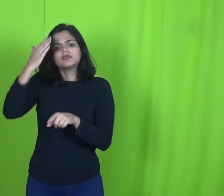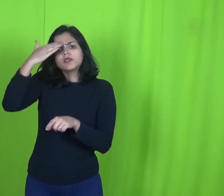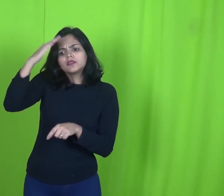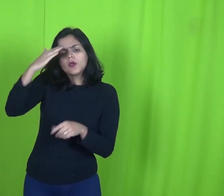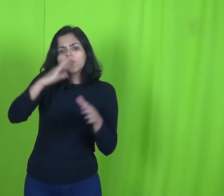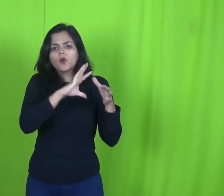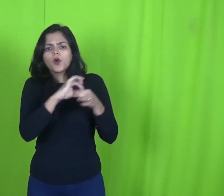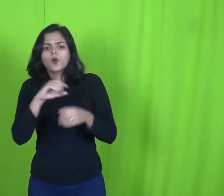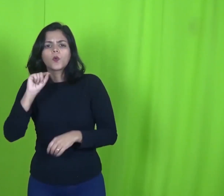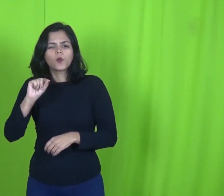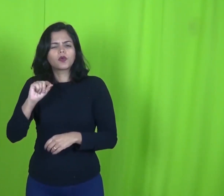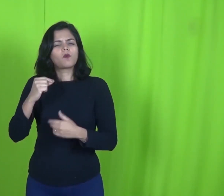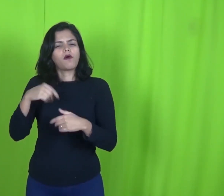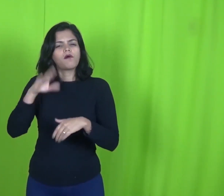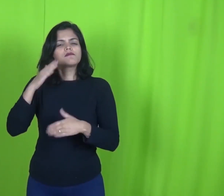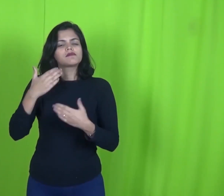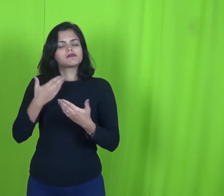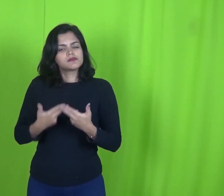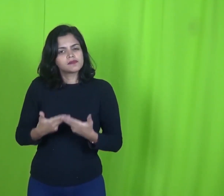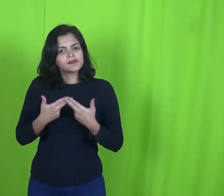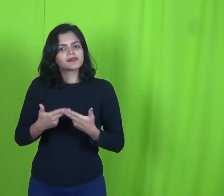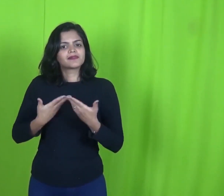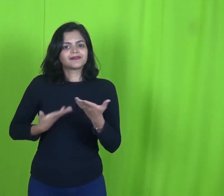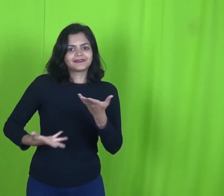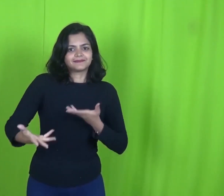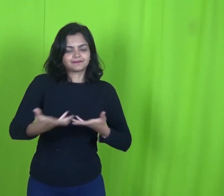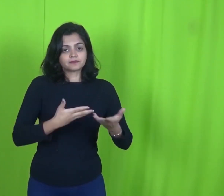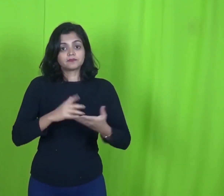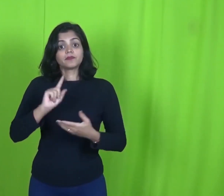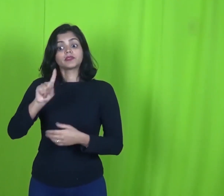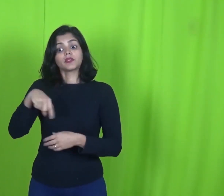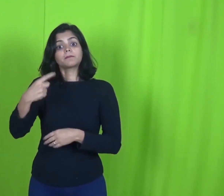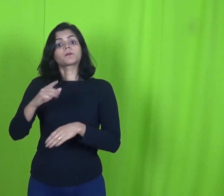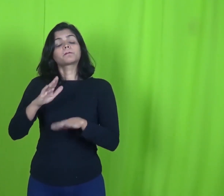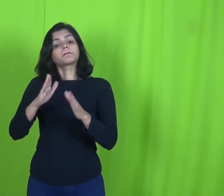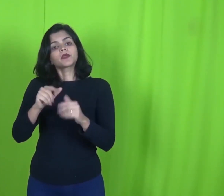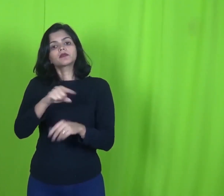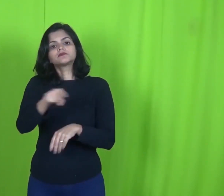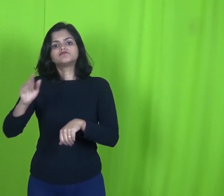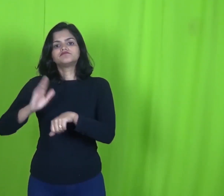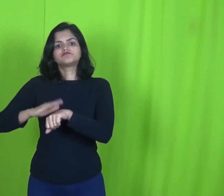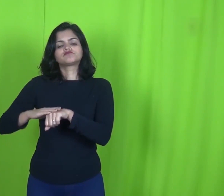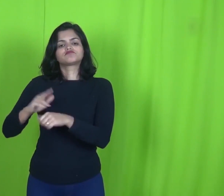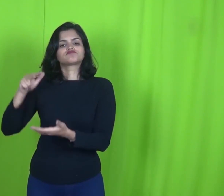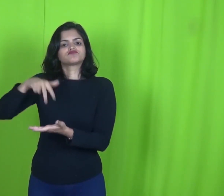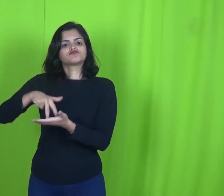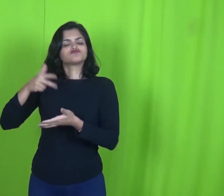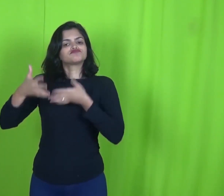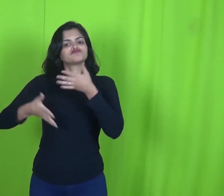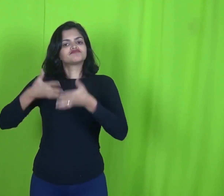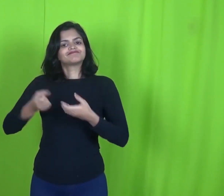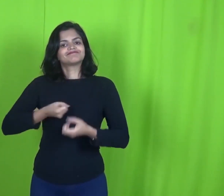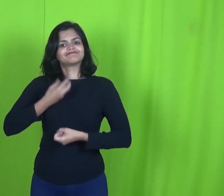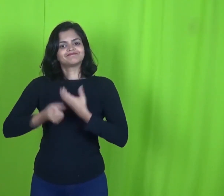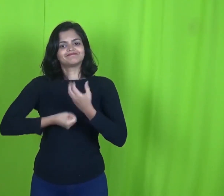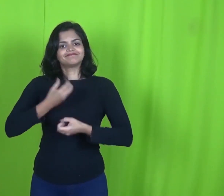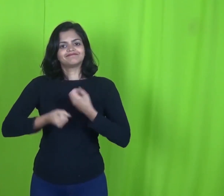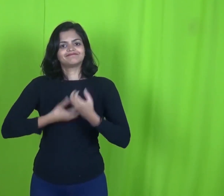esses personagens, contextualizá-los, e isso com bastante paciência com os alunos. Então, você pode pedir a eles para